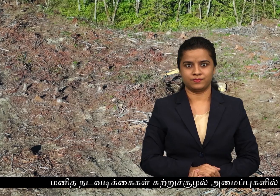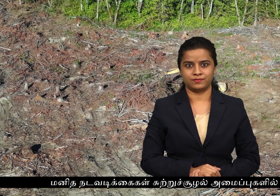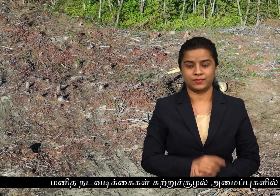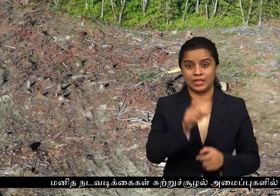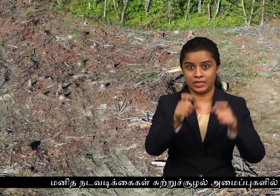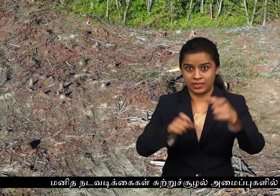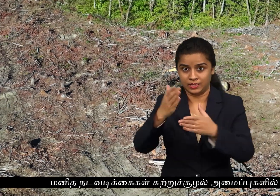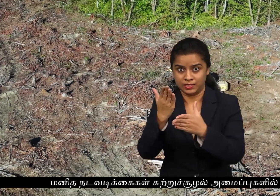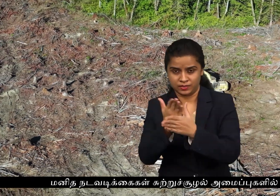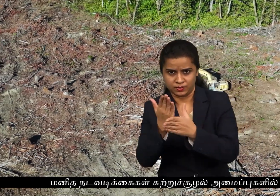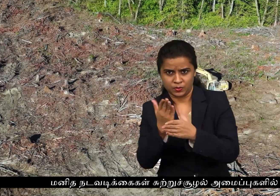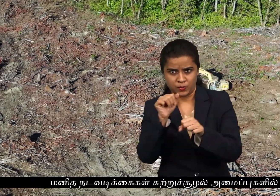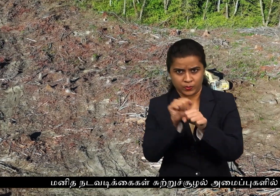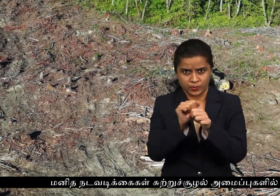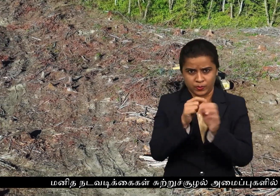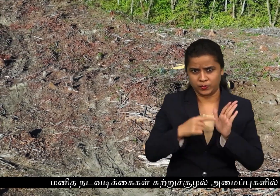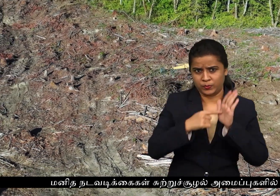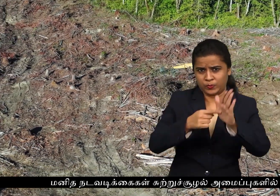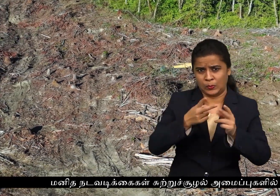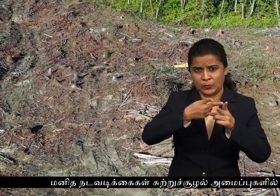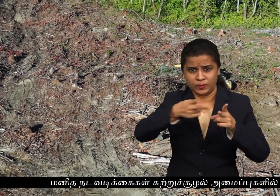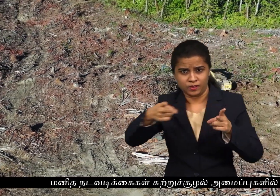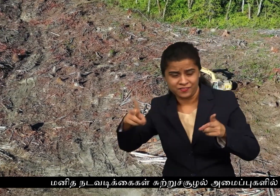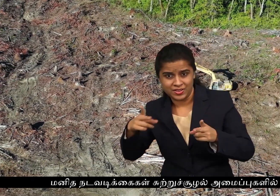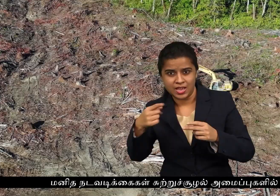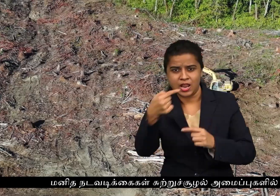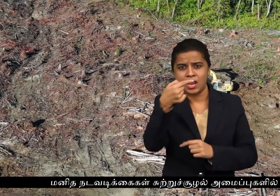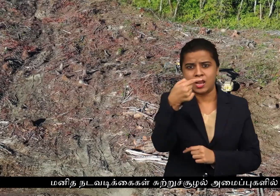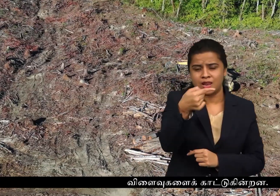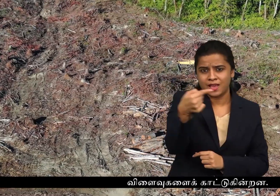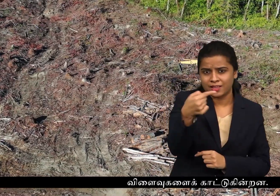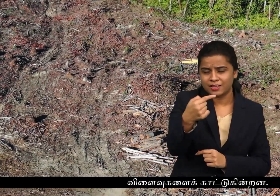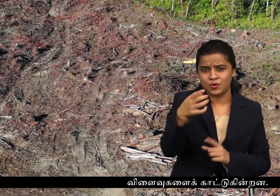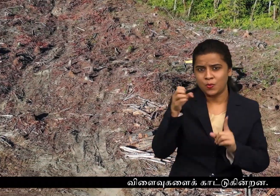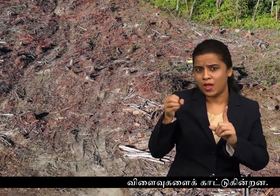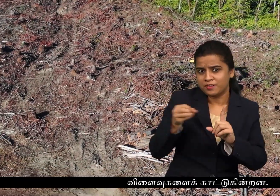மனித நடவடிக்கைகள் சுற்றுச்சூழல் அமைப்புகளில் பல எதிர்மறை விளைவுகளை காட்டுகின்றன.